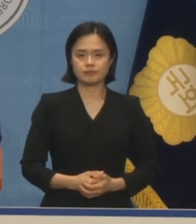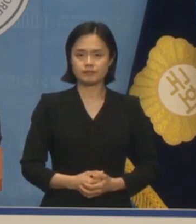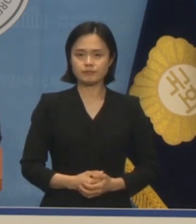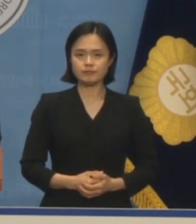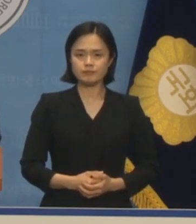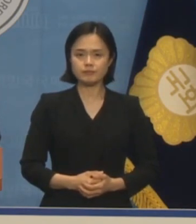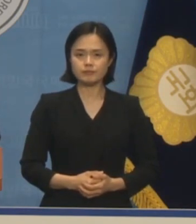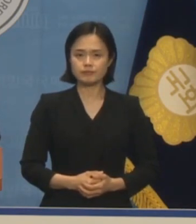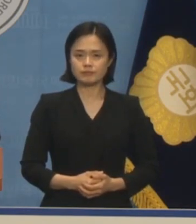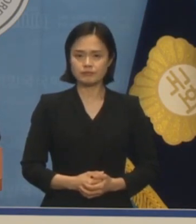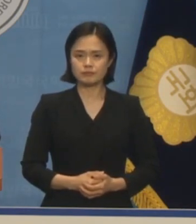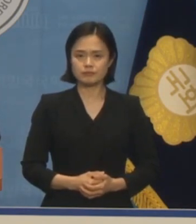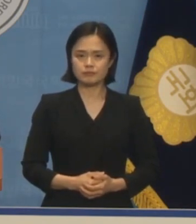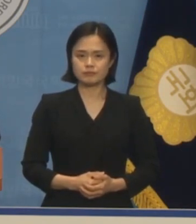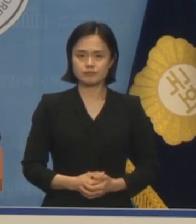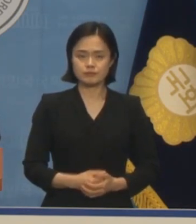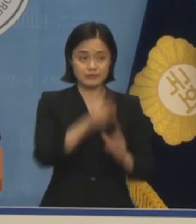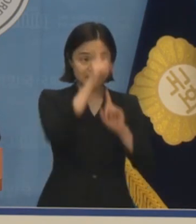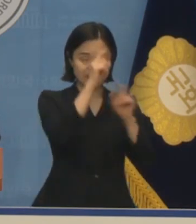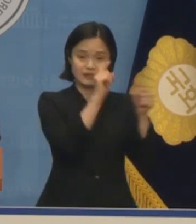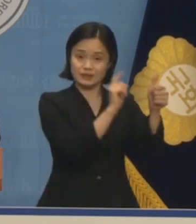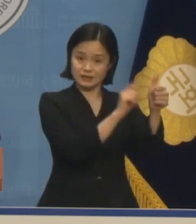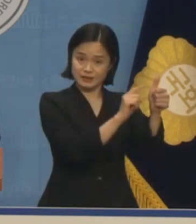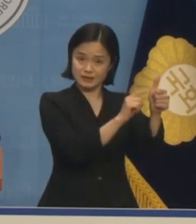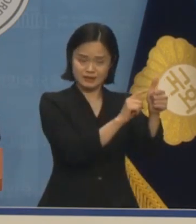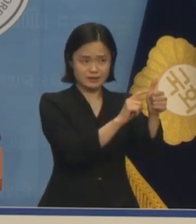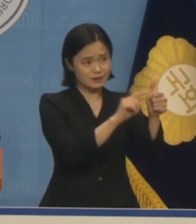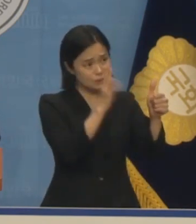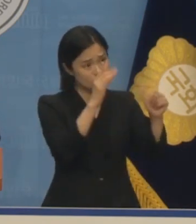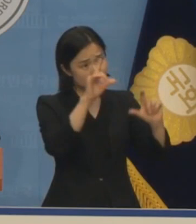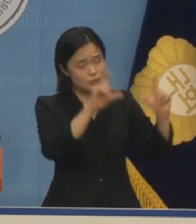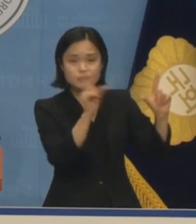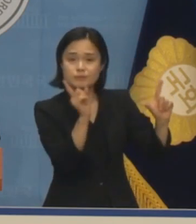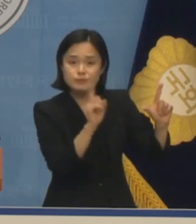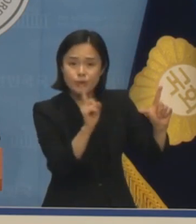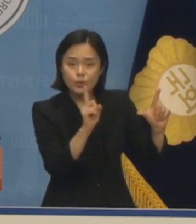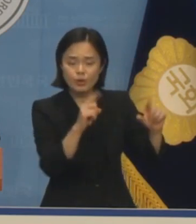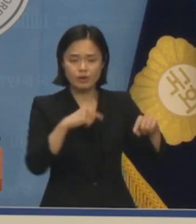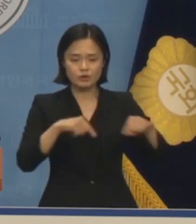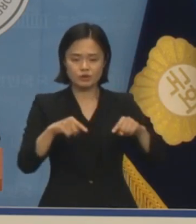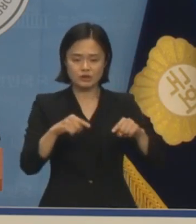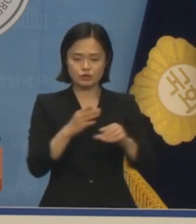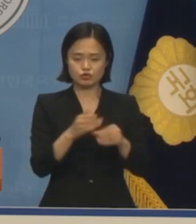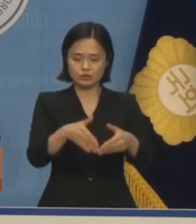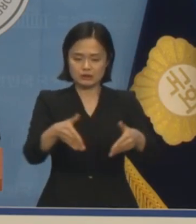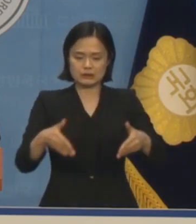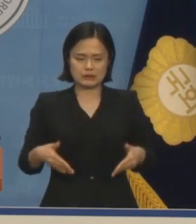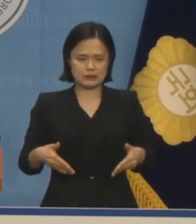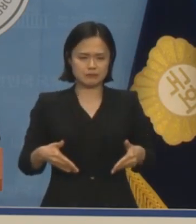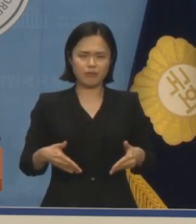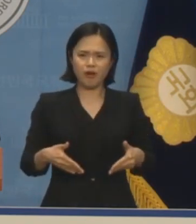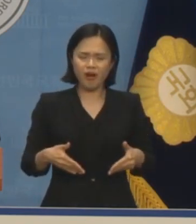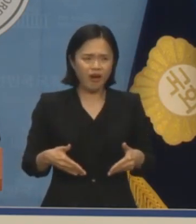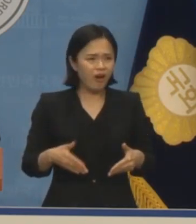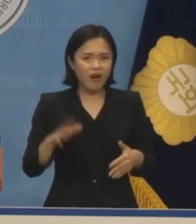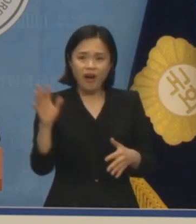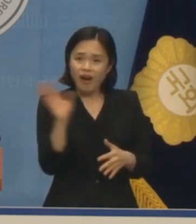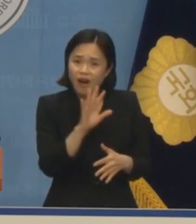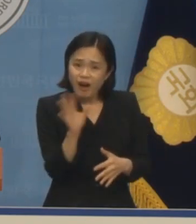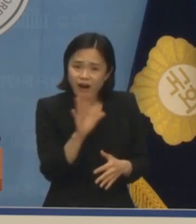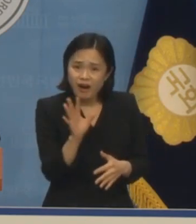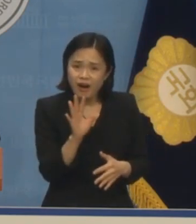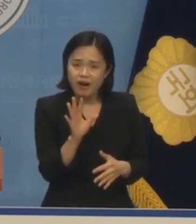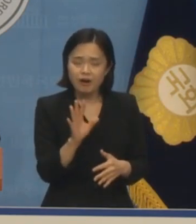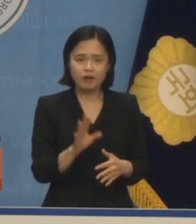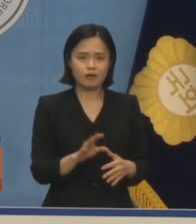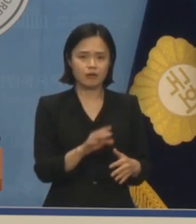아닌 게 아니라 이 총장의 최근 행보는 정치적 중립성과 객관성을 상실한 채 편파적이고 날샘